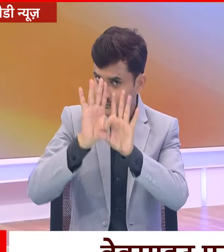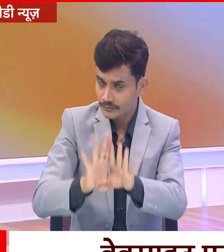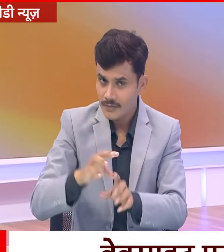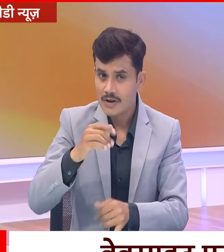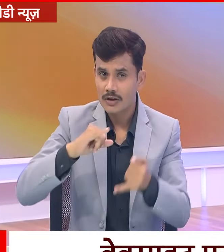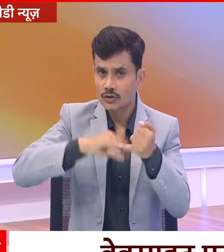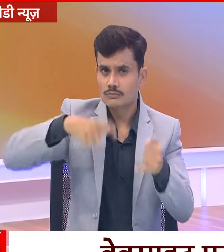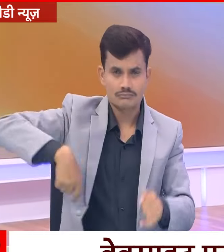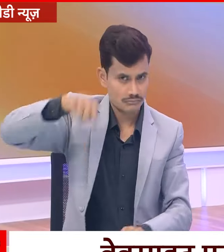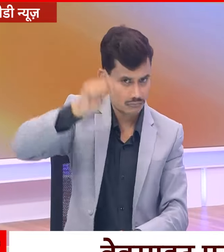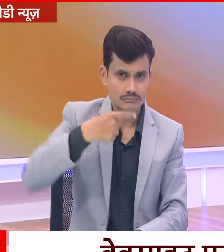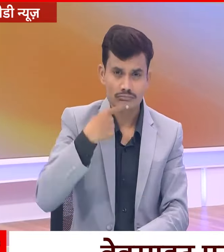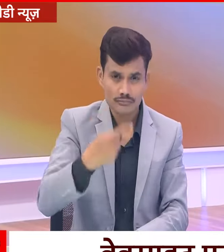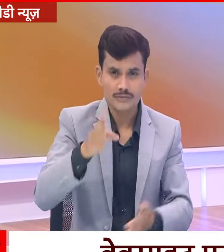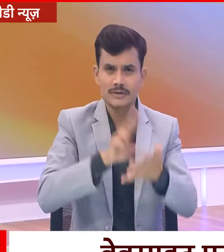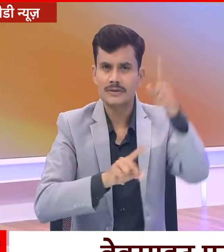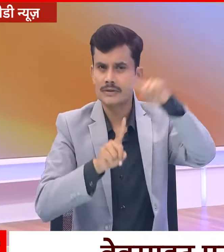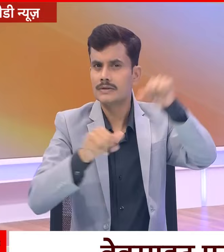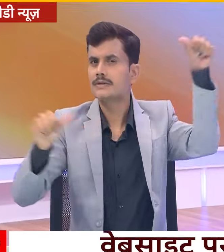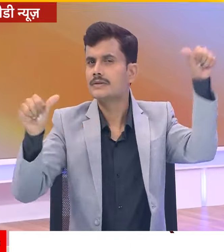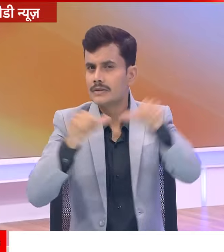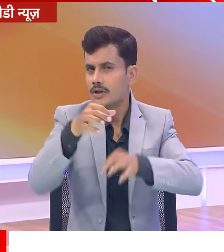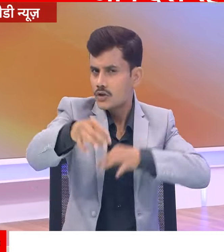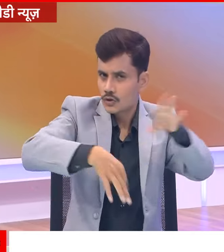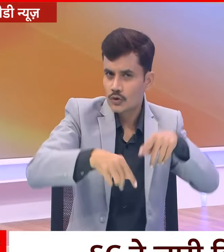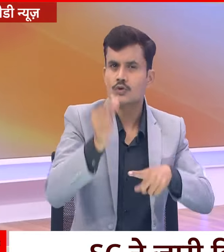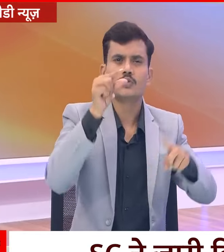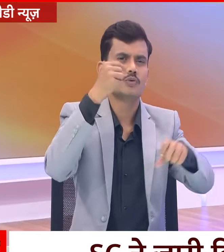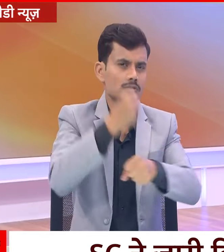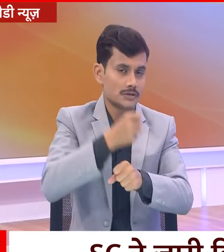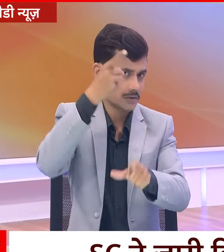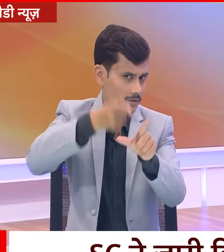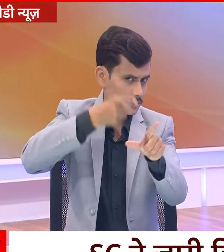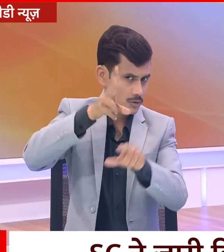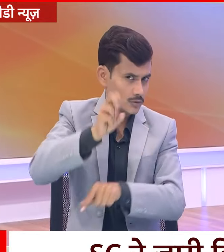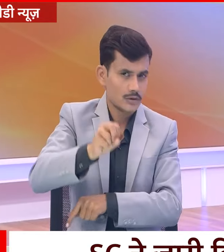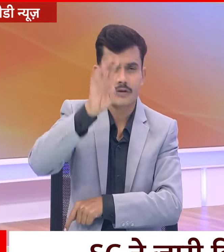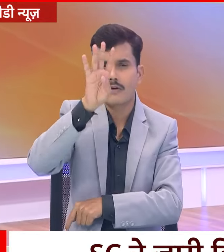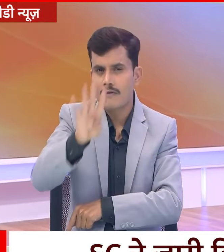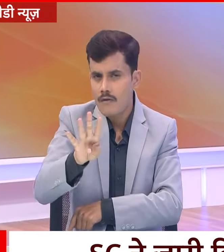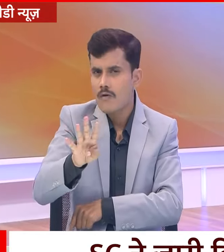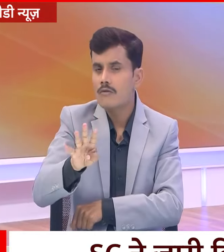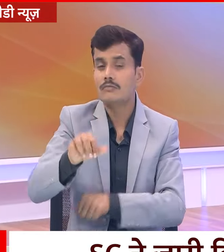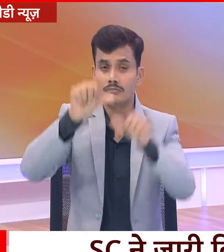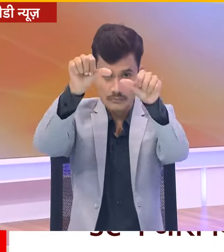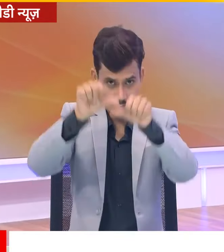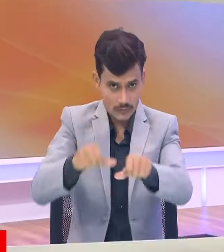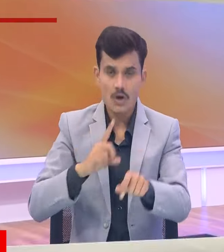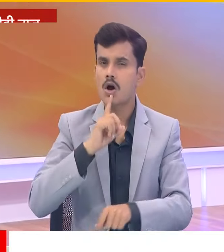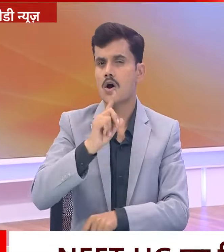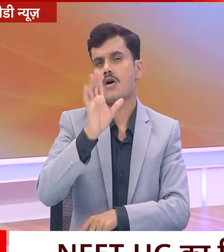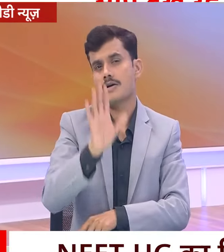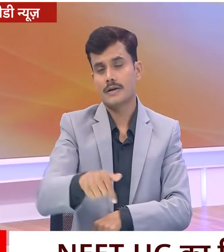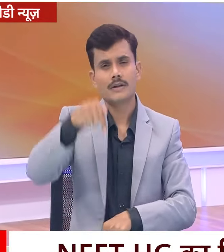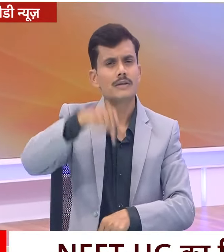न्यायालय ने NTA को शहर और केंद्र प्रारूप में नीट UG 2024 परिणाम घोषित करने का निर्देश दिया था और इस